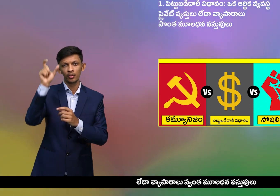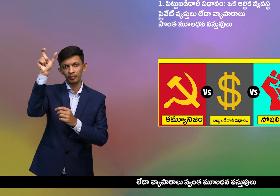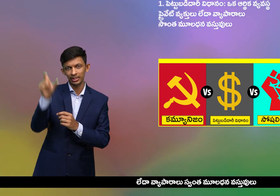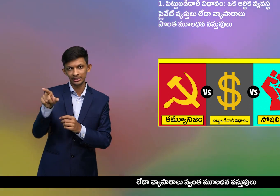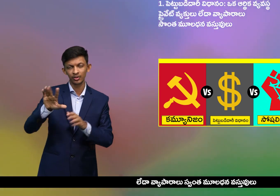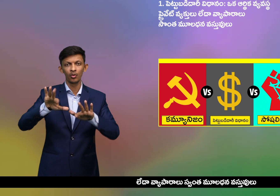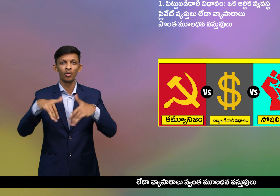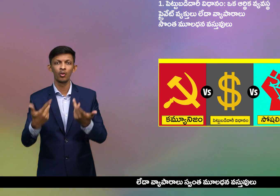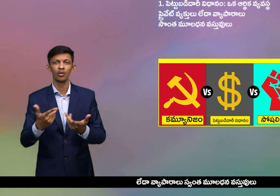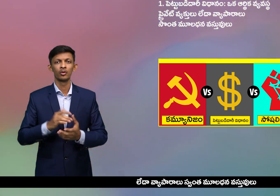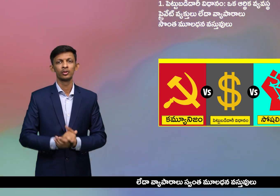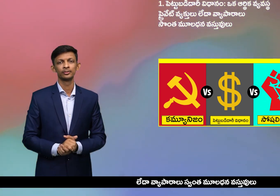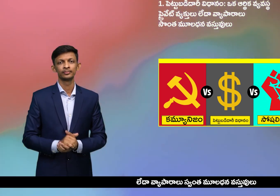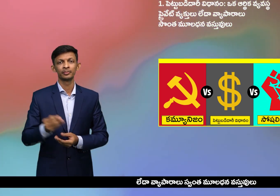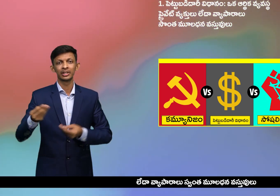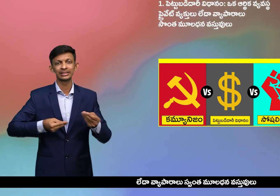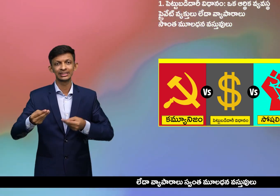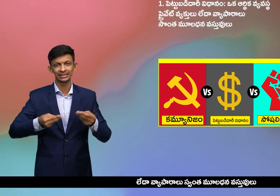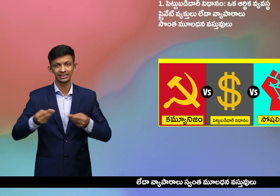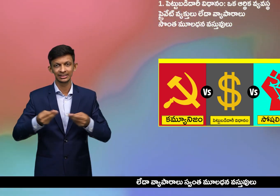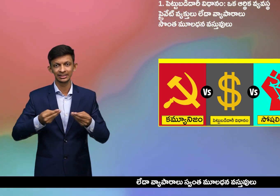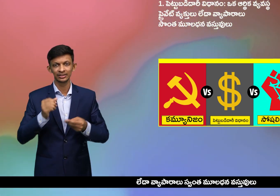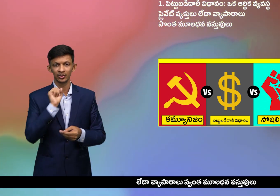వ్యాపారాలు, స్వంత మూలధన వస్తువులు.